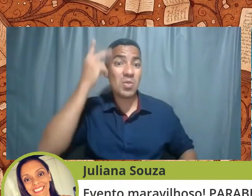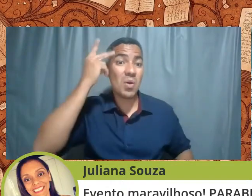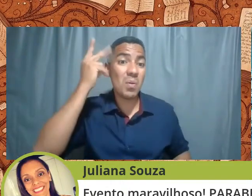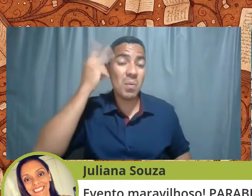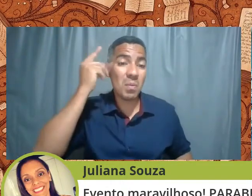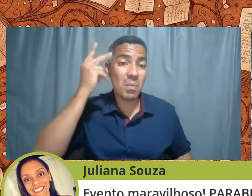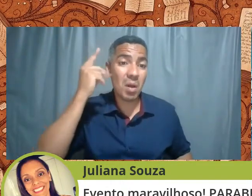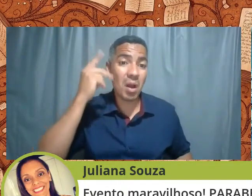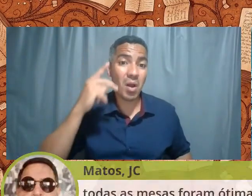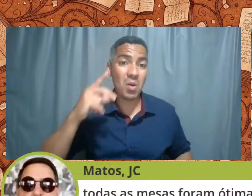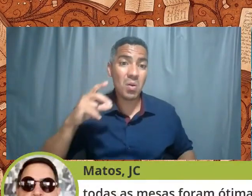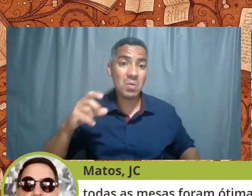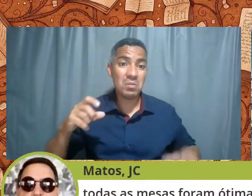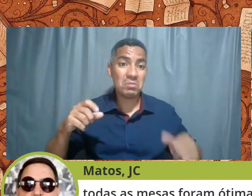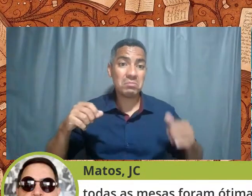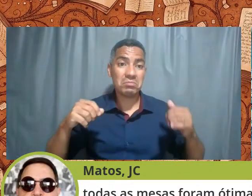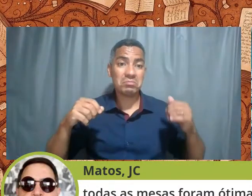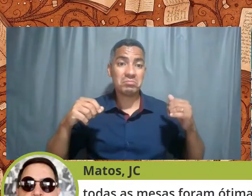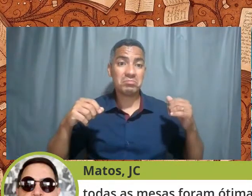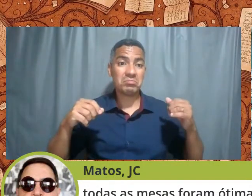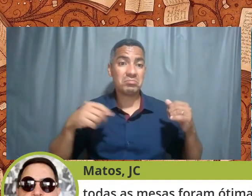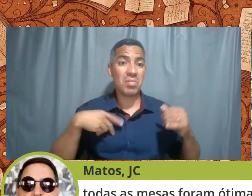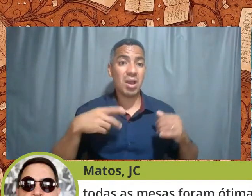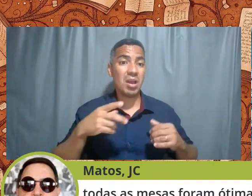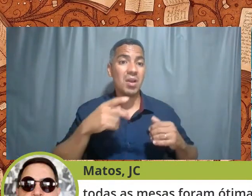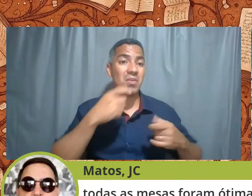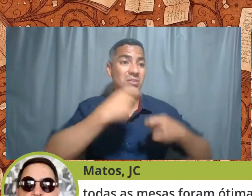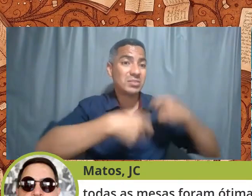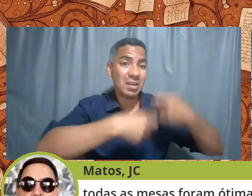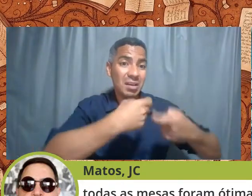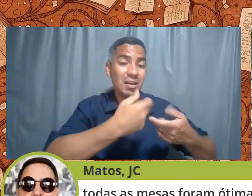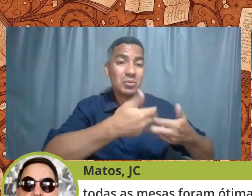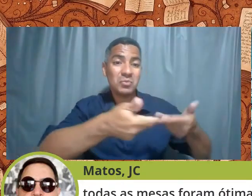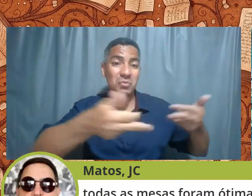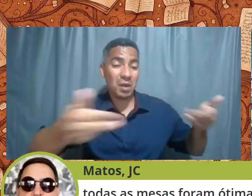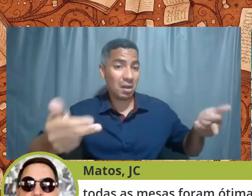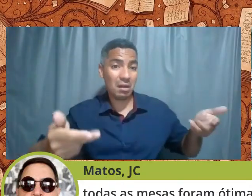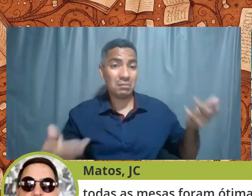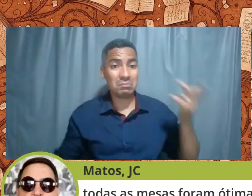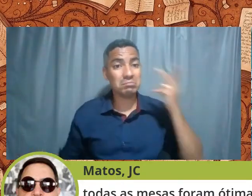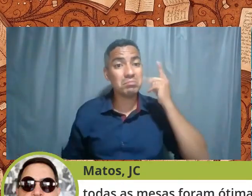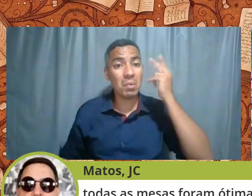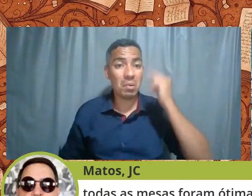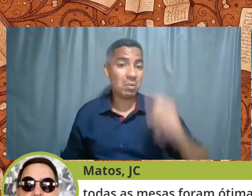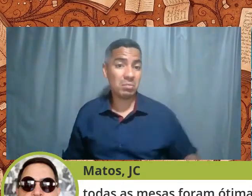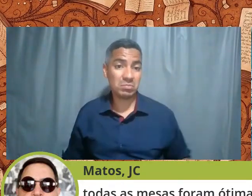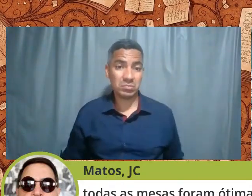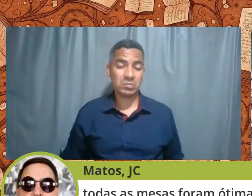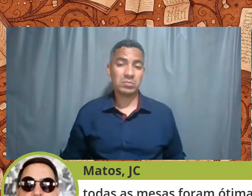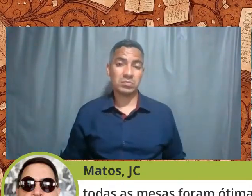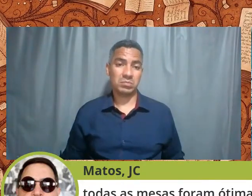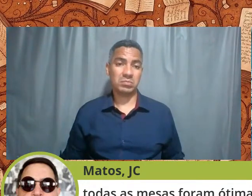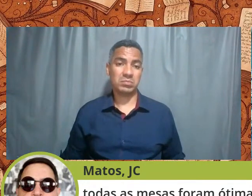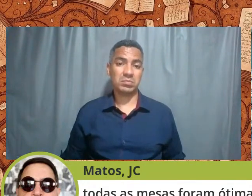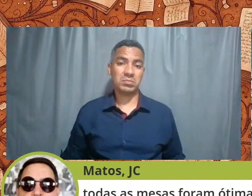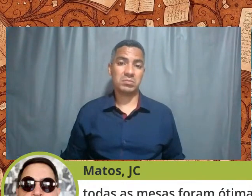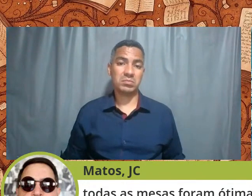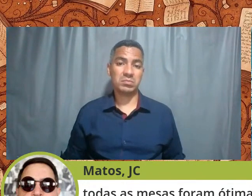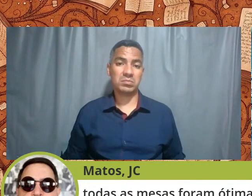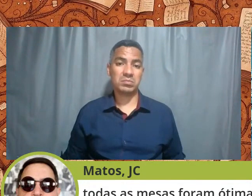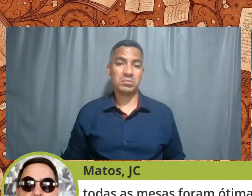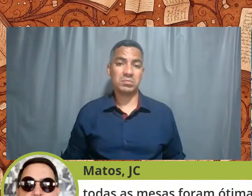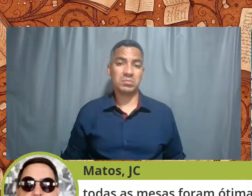foi além disso, nesse contexto histórico, né, que se criou, né, se criou